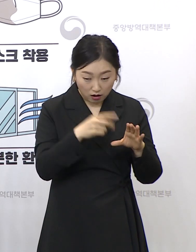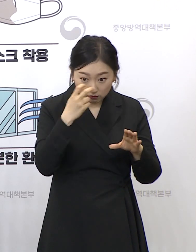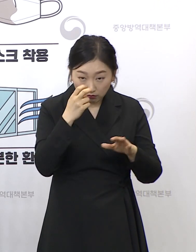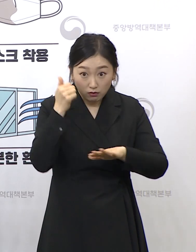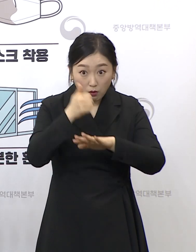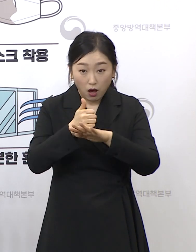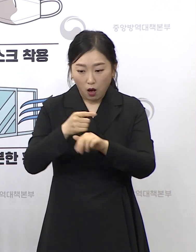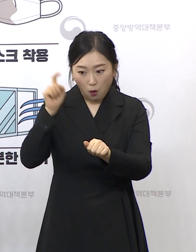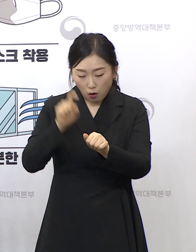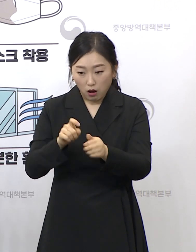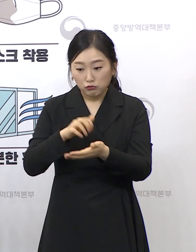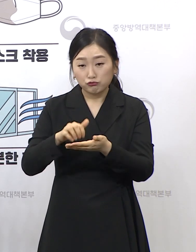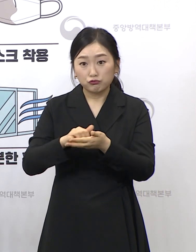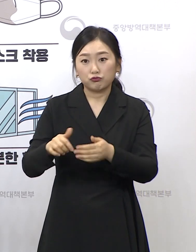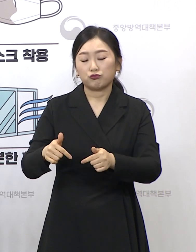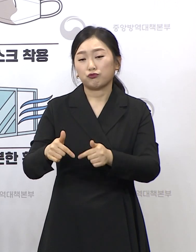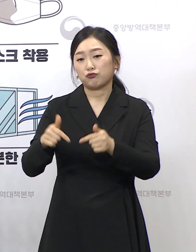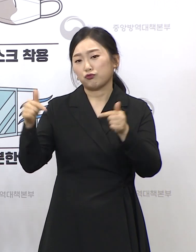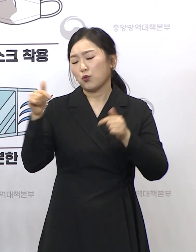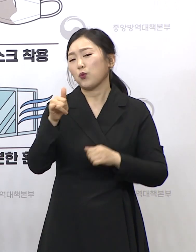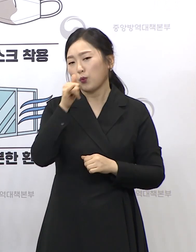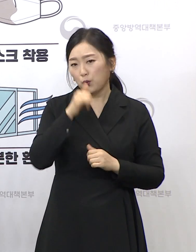수도 증가세를 보이고 있습니다.